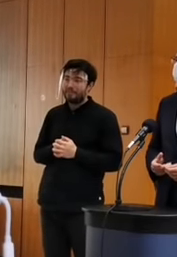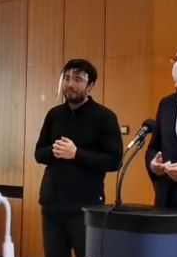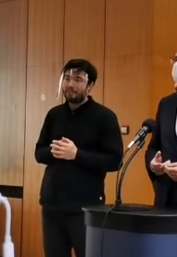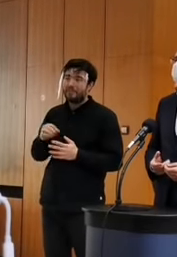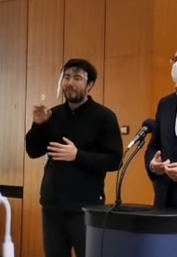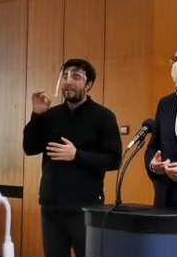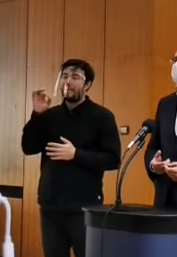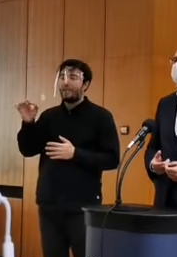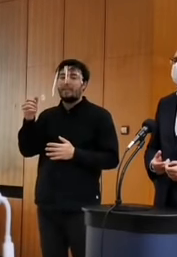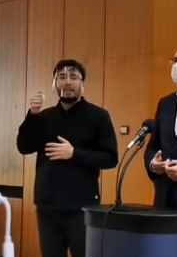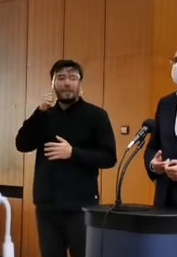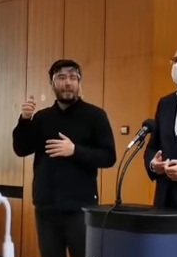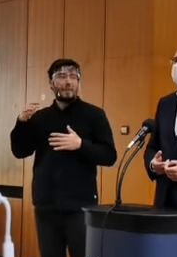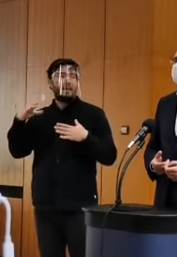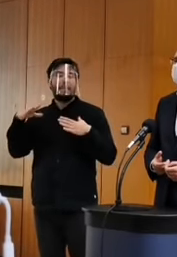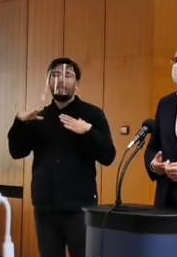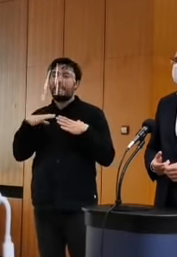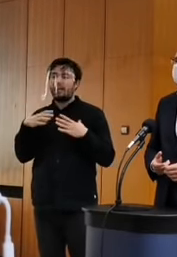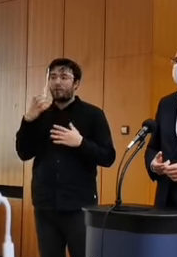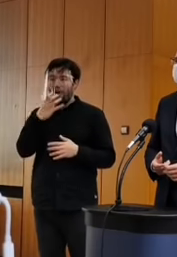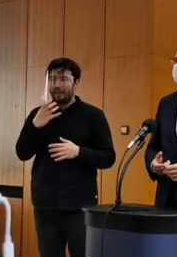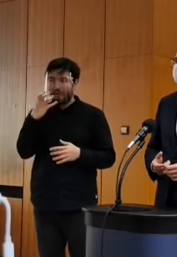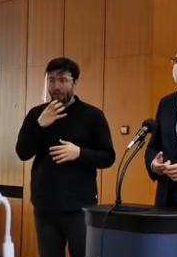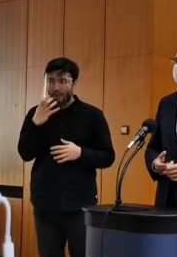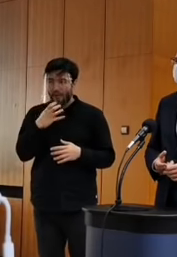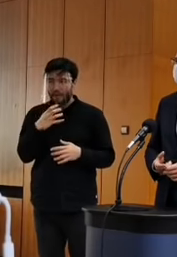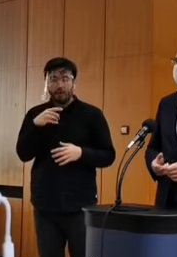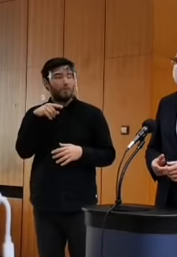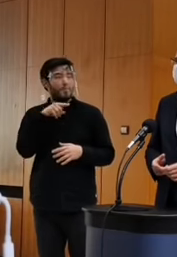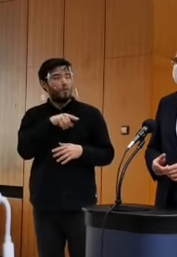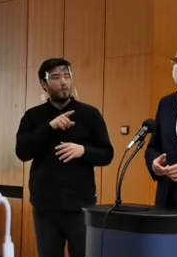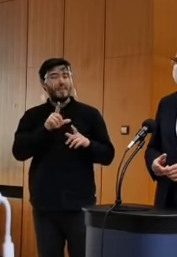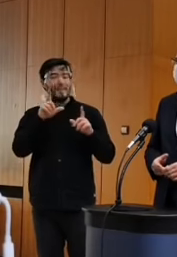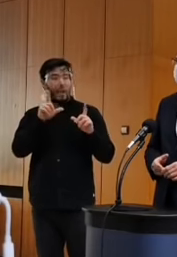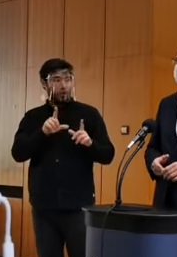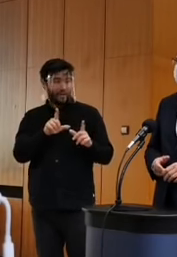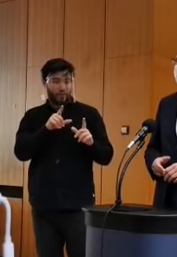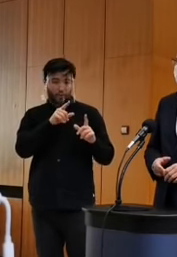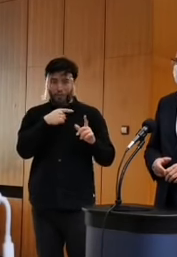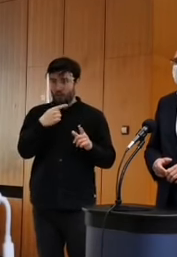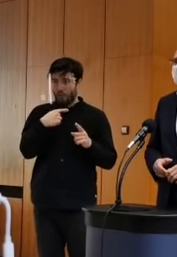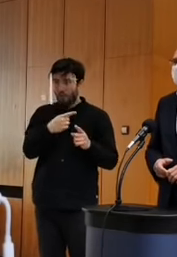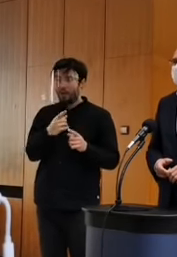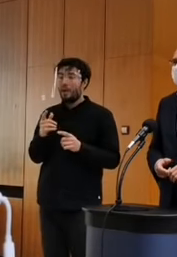Toto stanovisko, ktoré ste prednesli, je tým spôsobom totožné aj so stanoviskom strany Za ľudí, ktorým ste